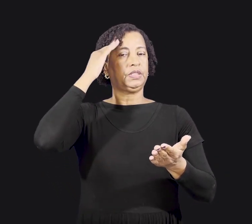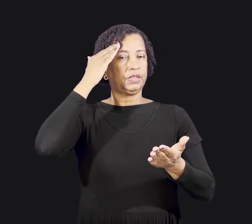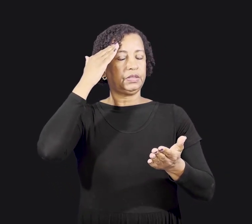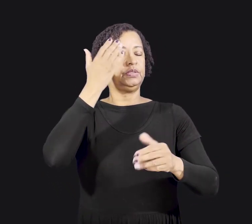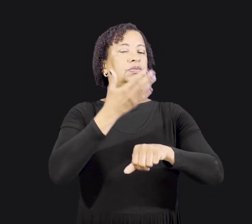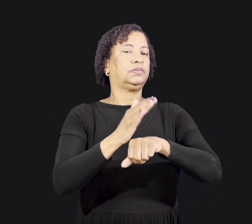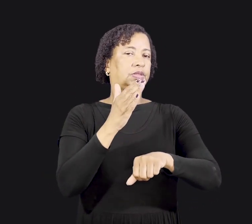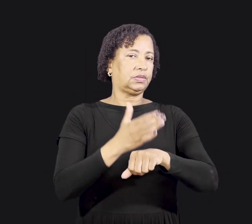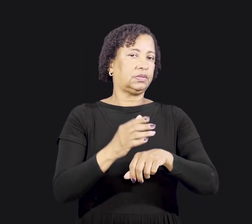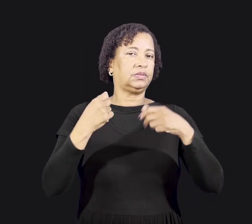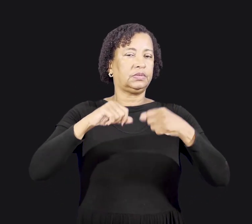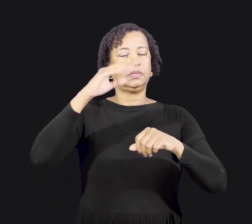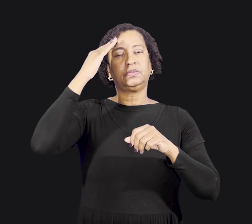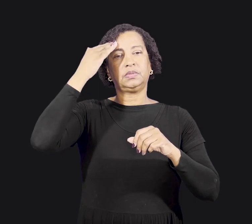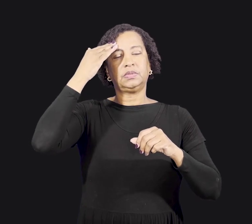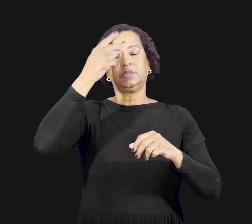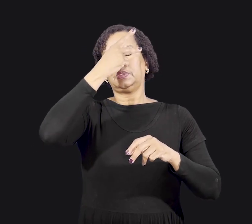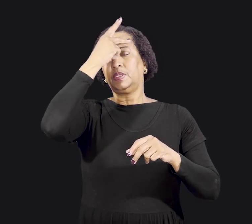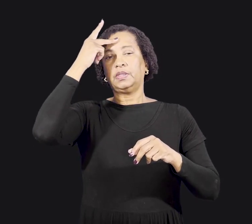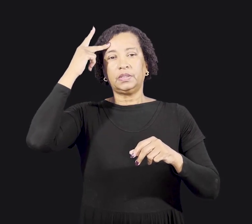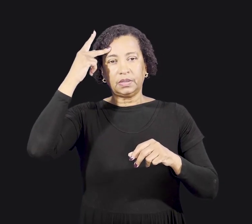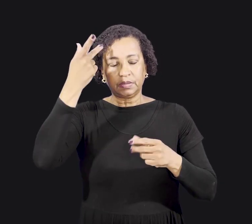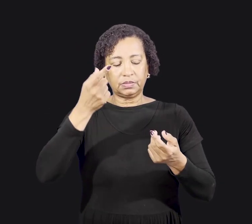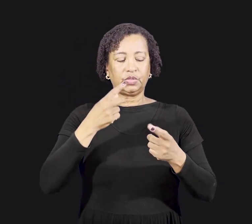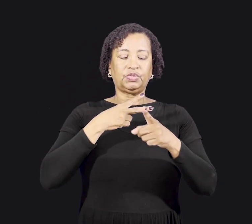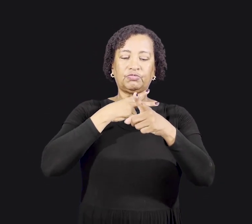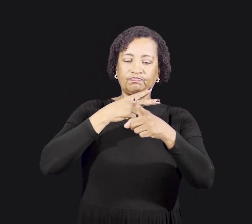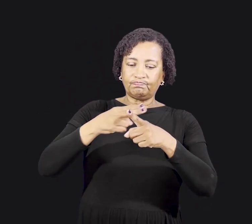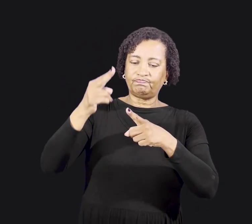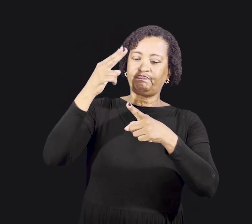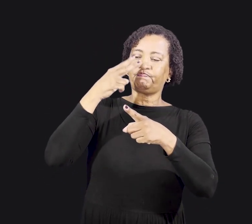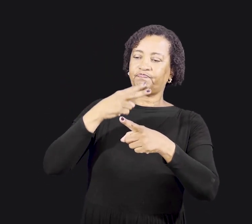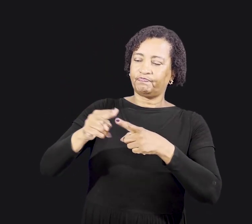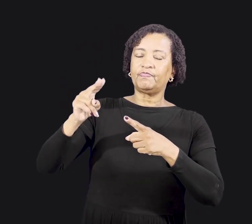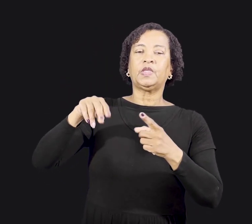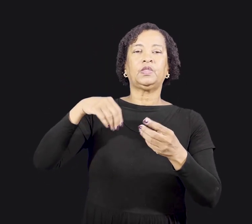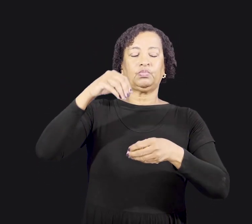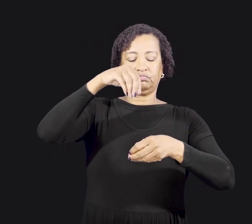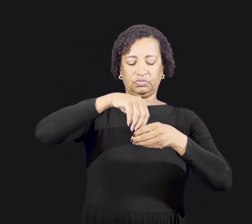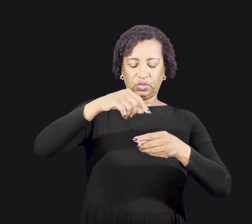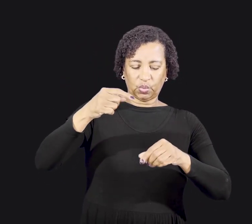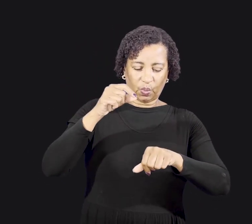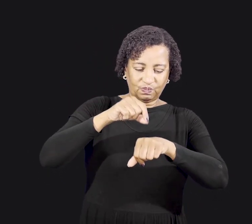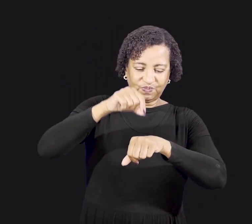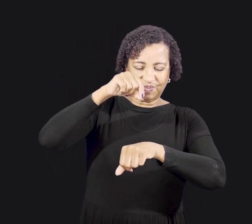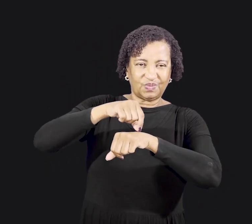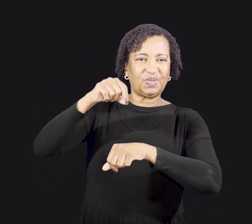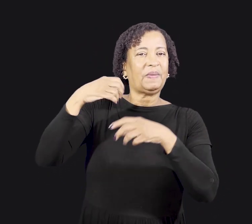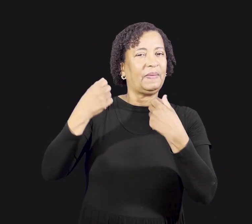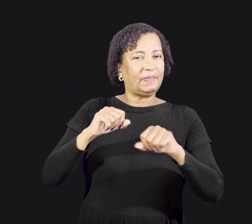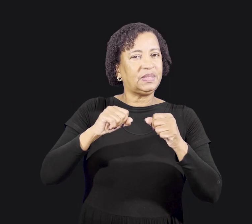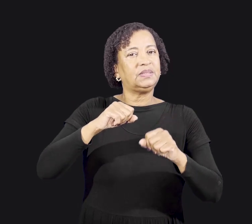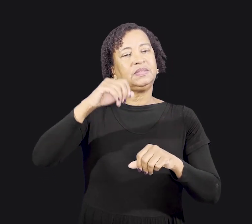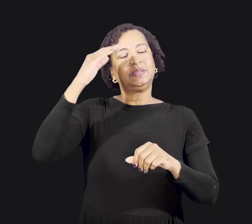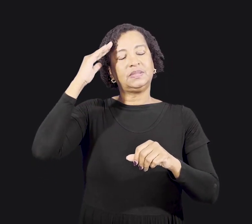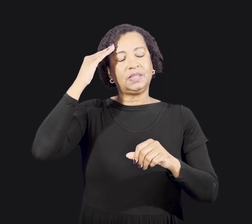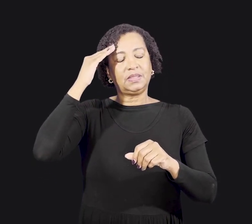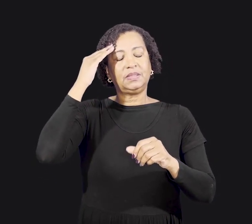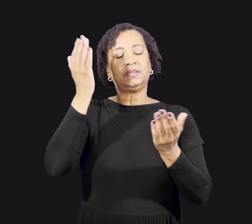aplicadas. É preciso entender que para que as pessoas sejam vencedoras no meio dos espinhos, elas devem entender a palavra de Deus,